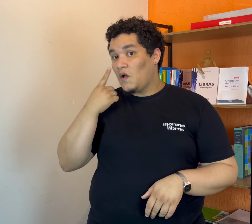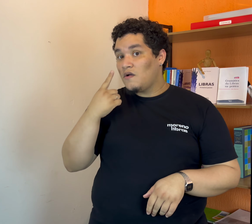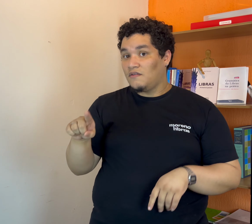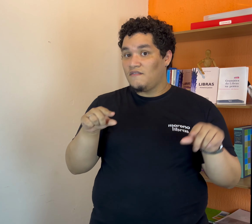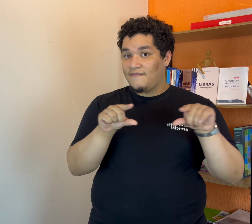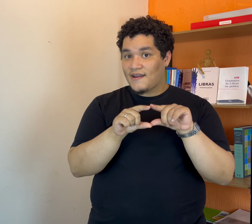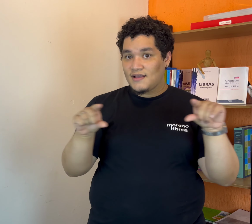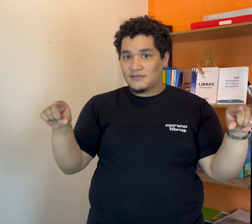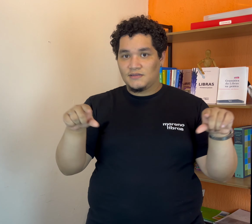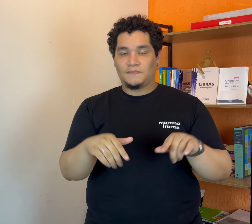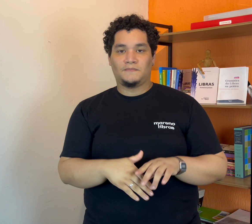frase.